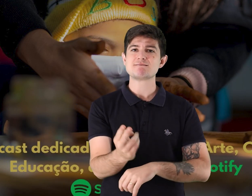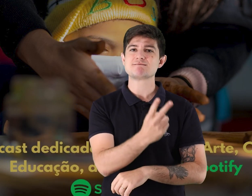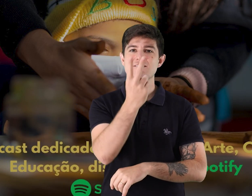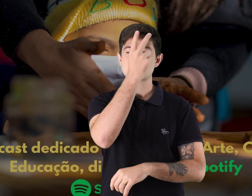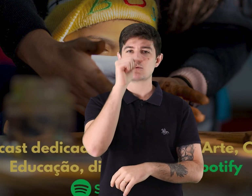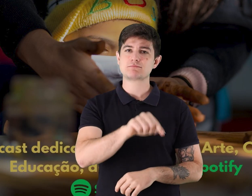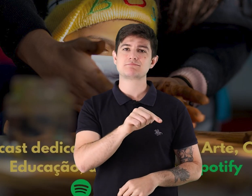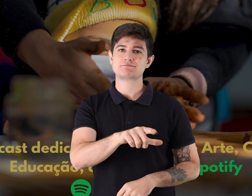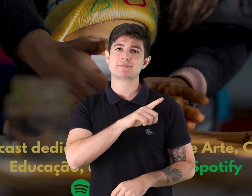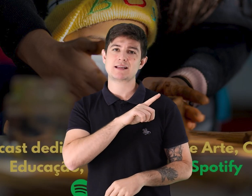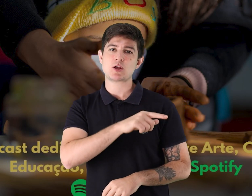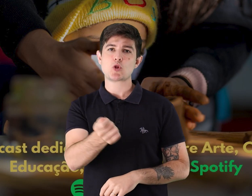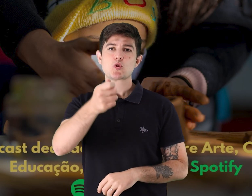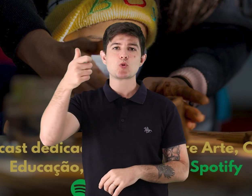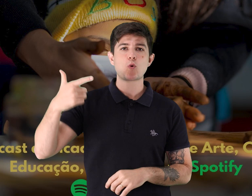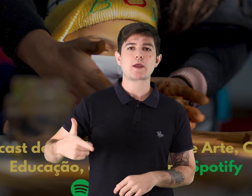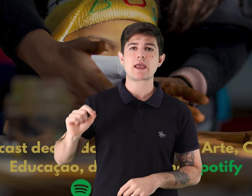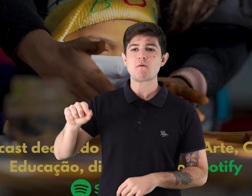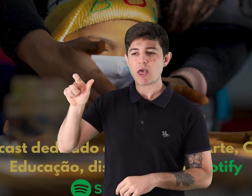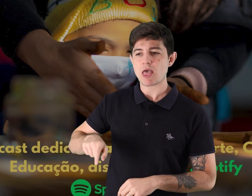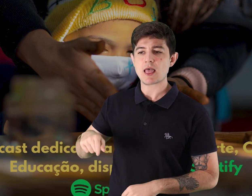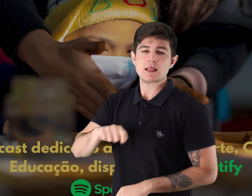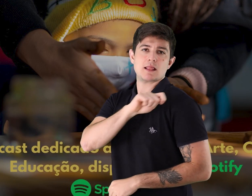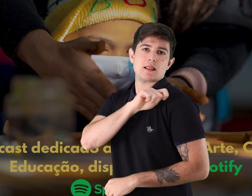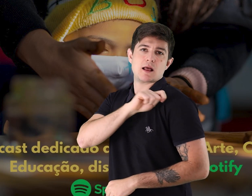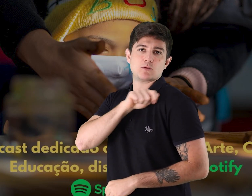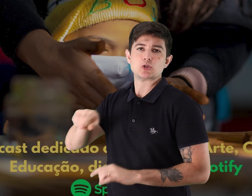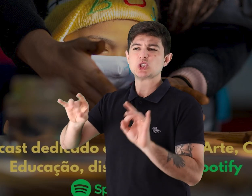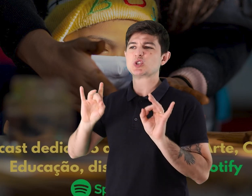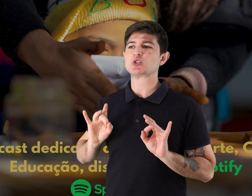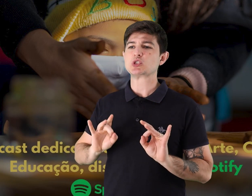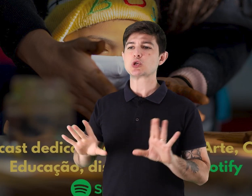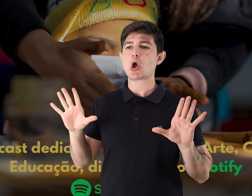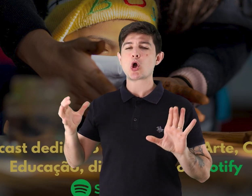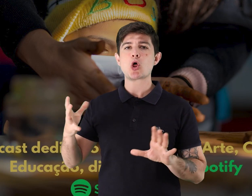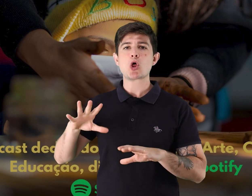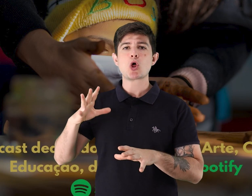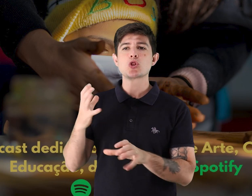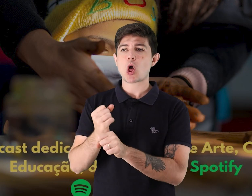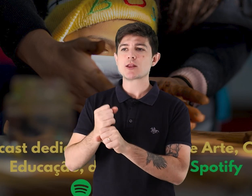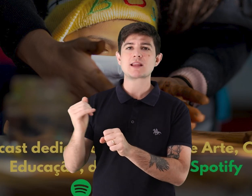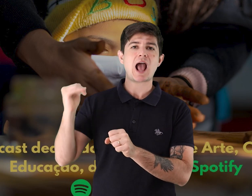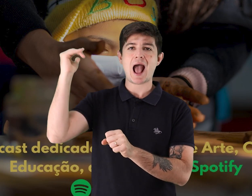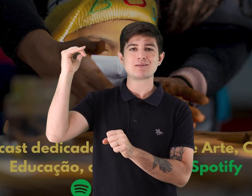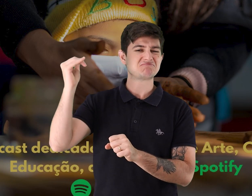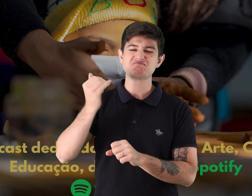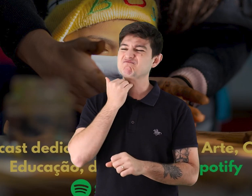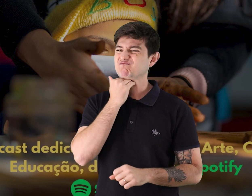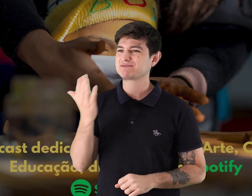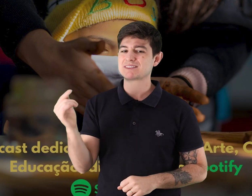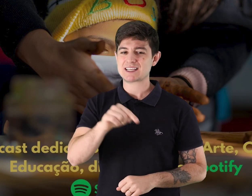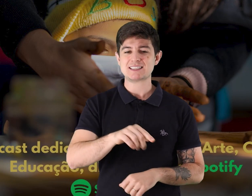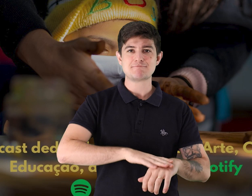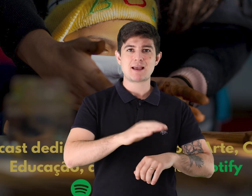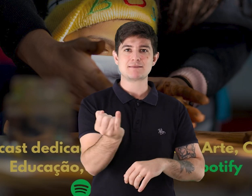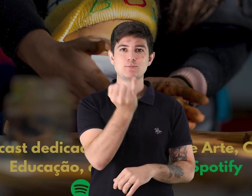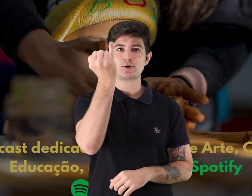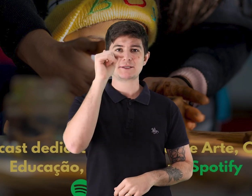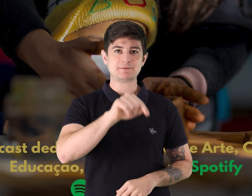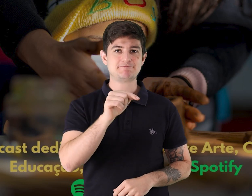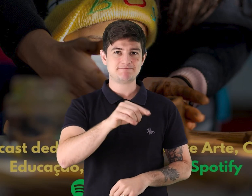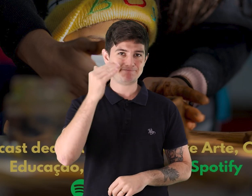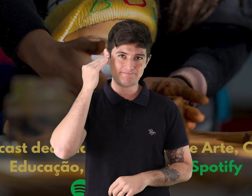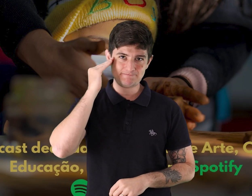de relacionamento com seus pares e com os professores, do que um aluno apenas com notas altas no